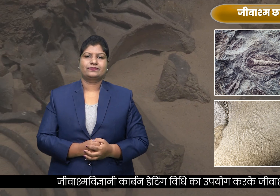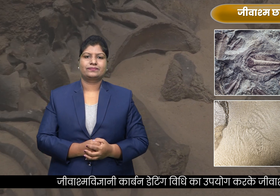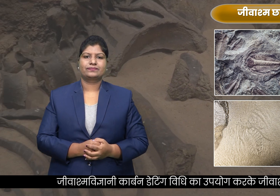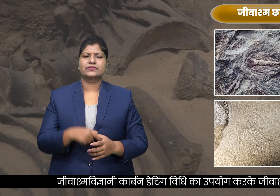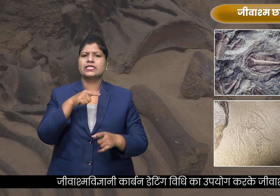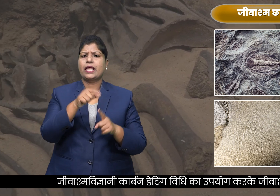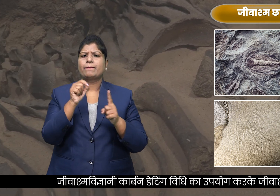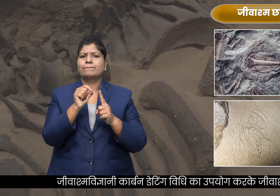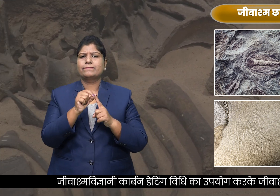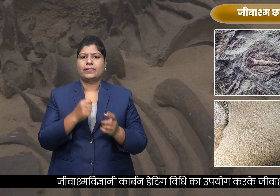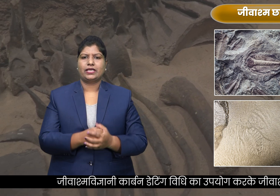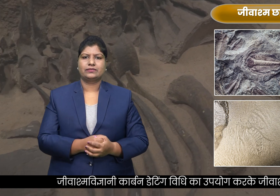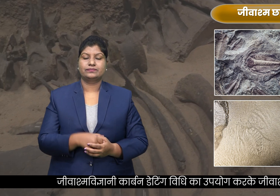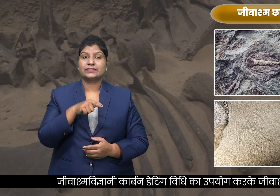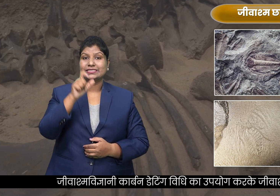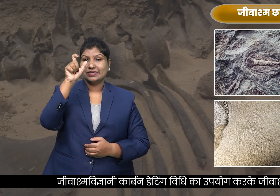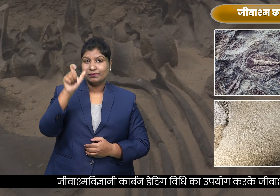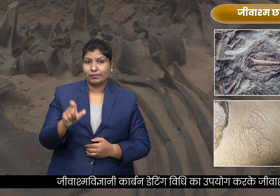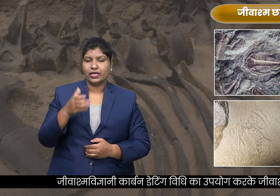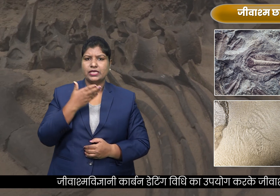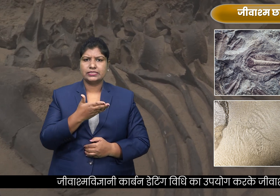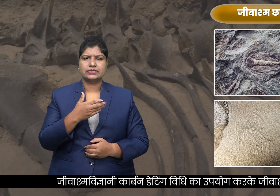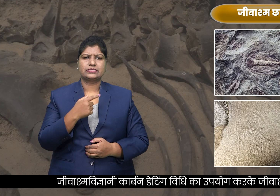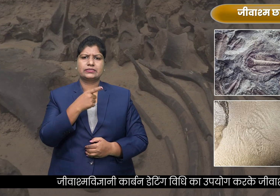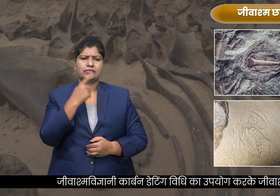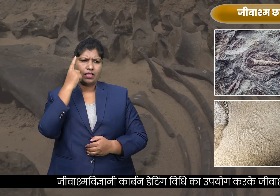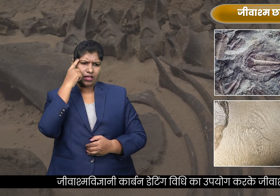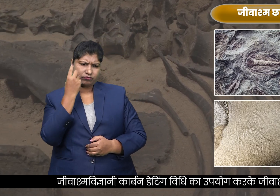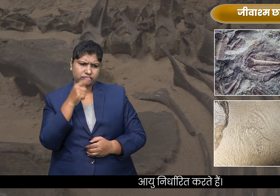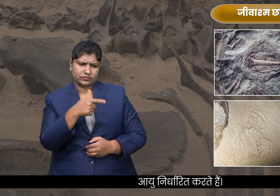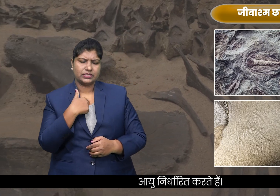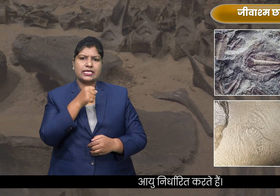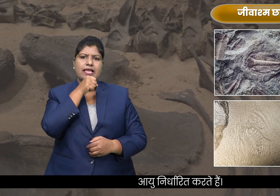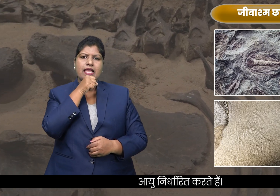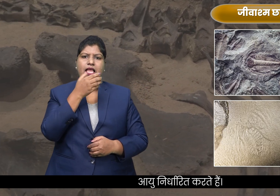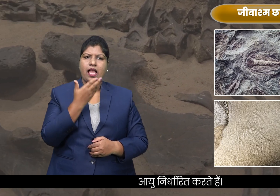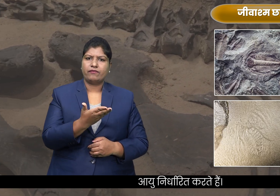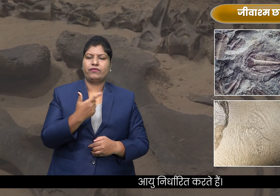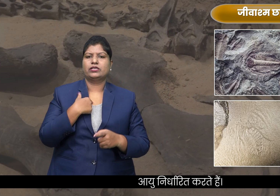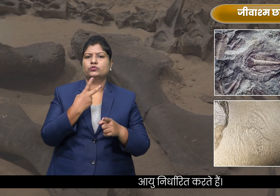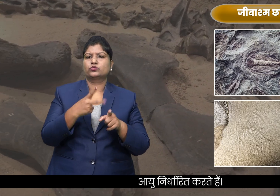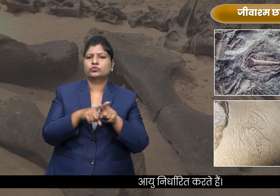जीवाश्म विज्ञानी कार्बन डेटिंग विधि का उपयोग करके जीवाश्म की आयु निर्धारित करते हैं।